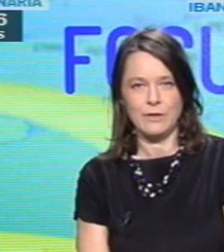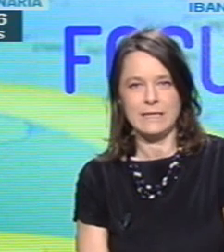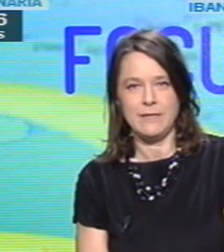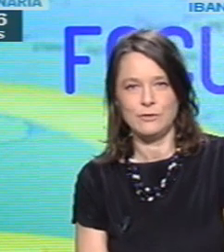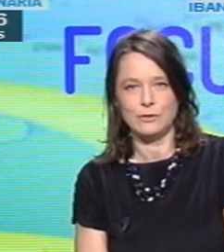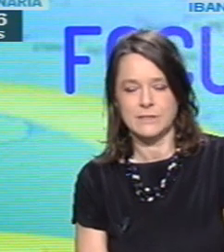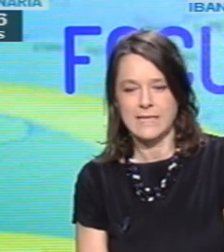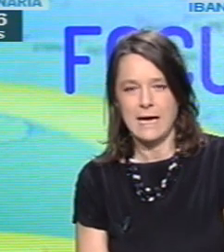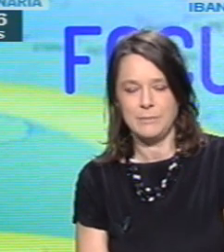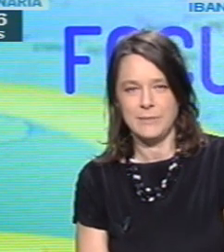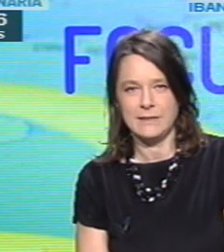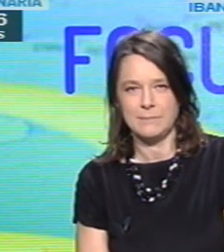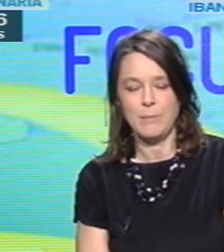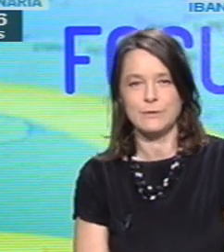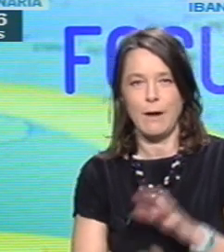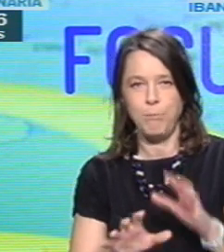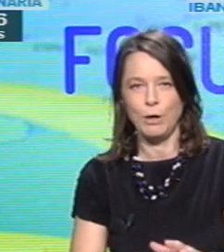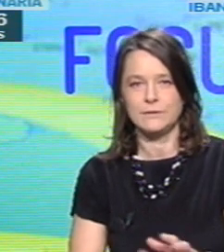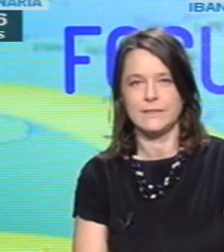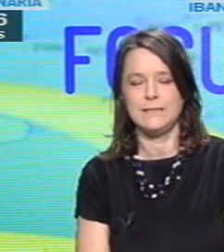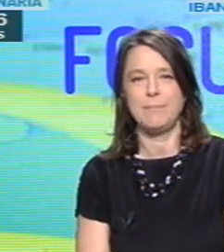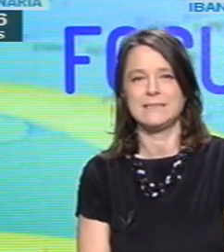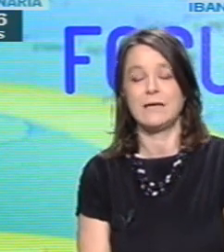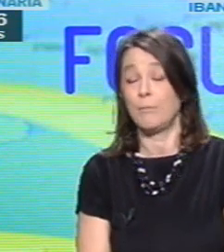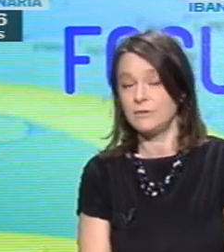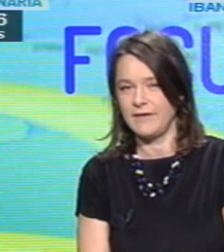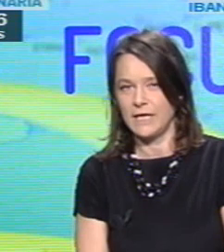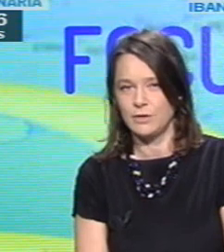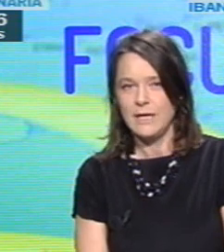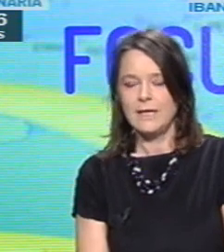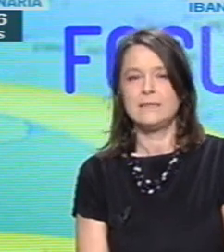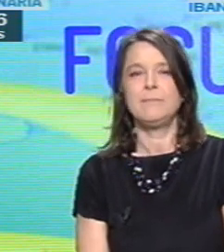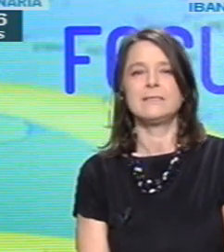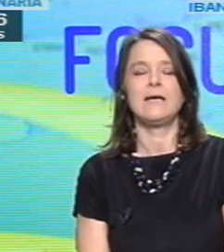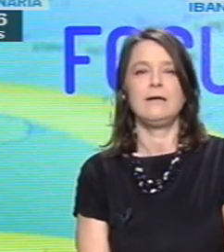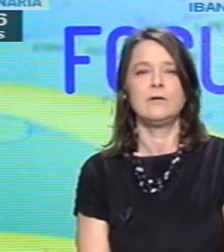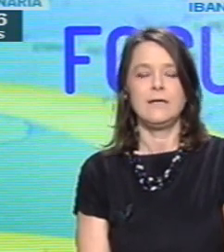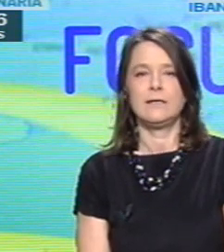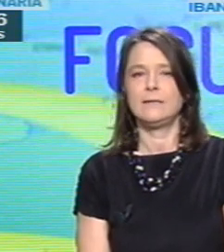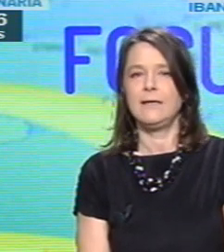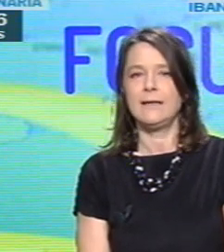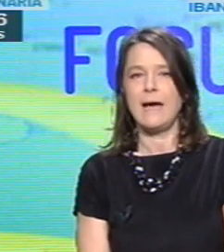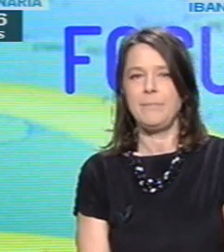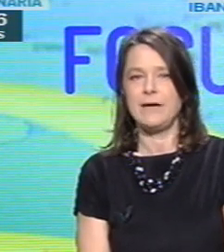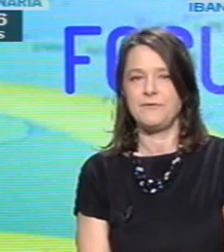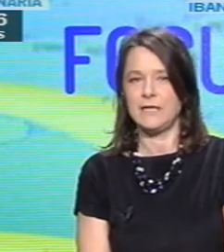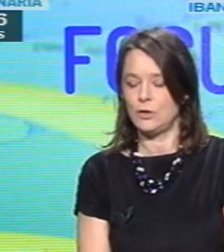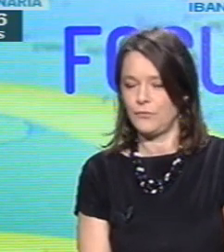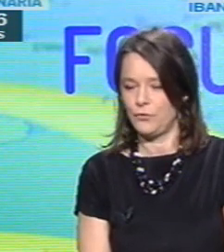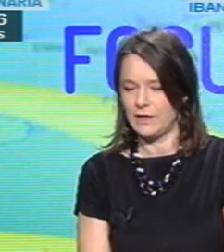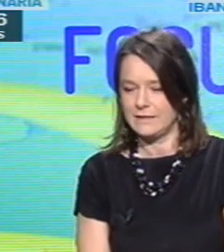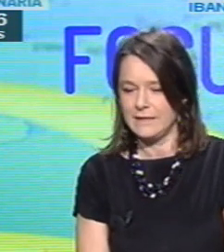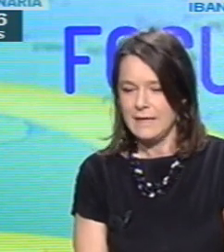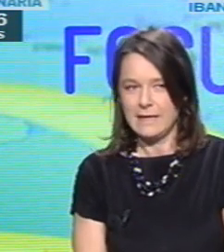abbiamo in collegamento Skype proprio dal ponte di Bassano, dal ponte vecchio di Bassano del Grappa,